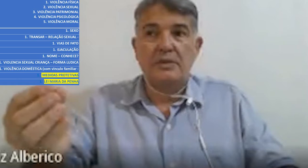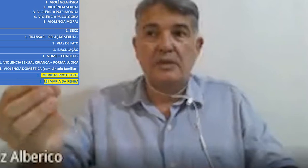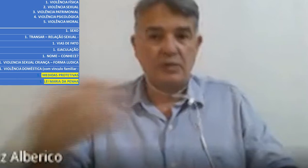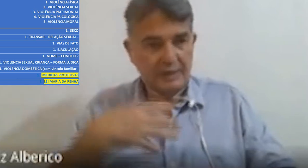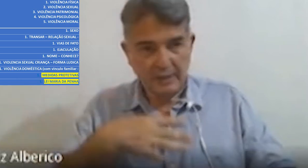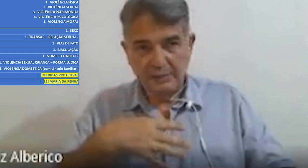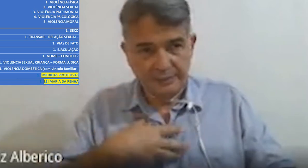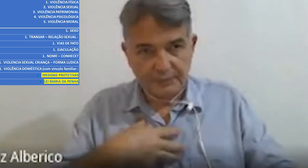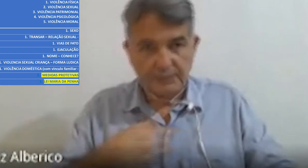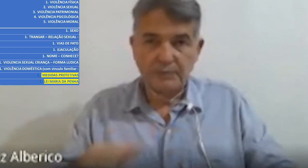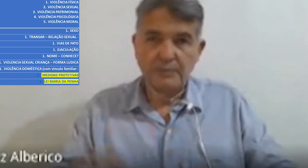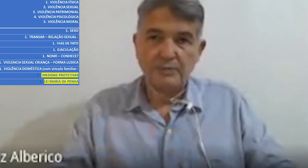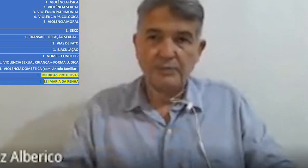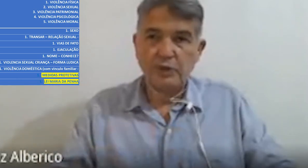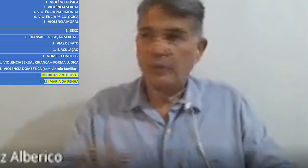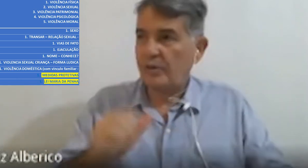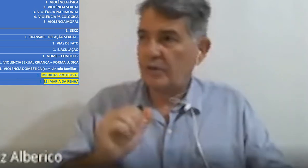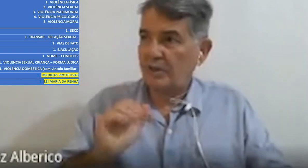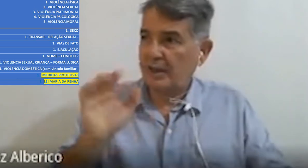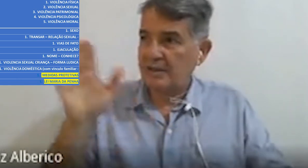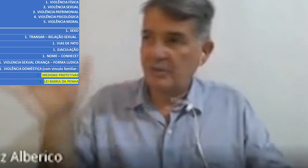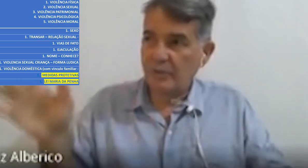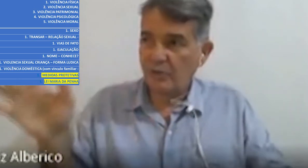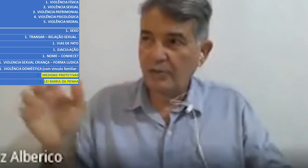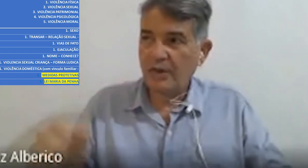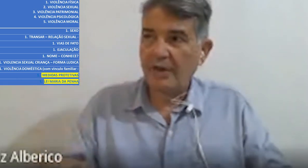Eu sou casado. Eu posso ter uma atração por alguma mulher,